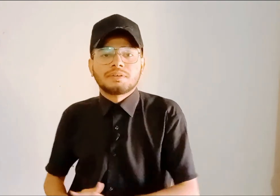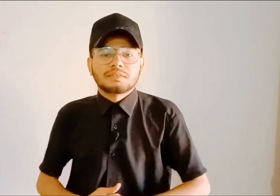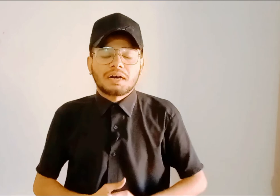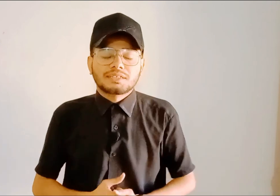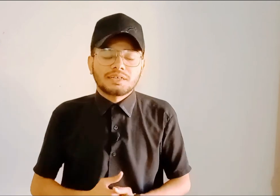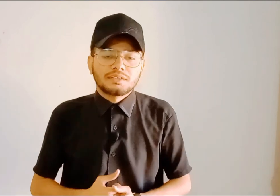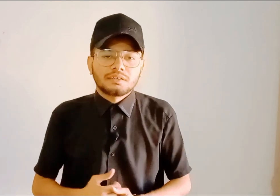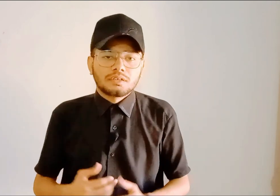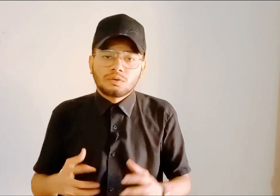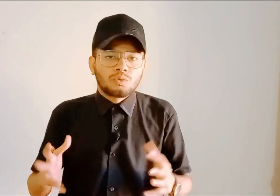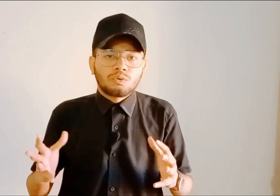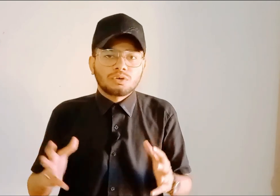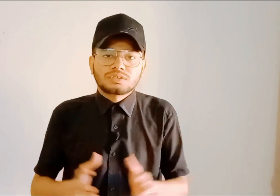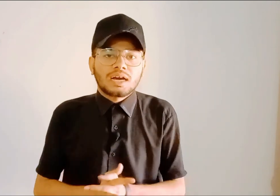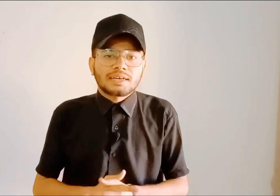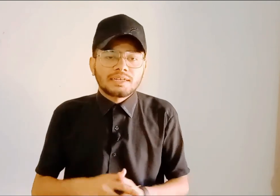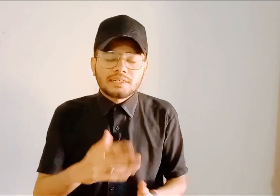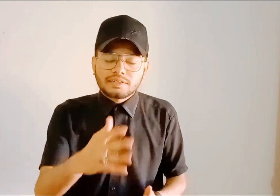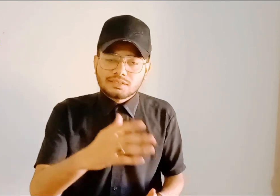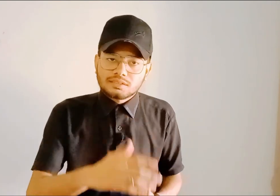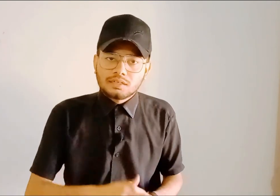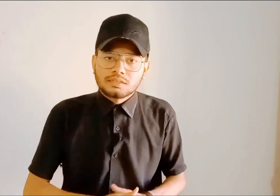सिंपल सी बात है वह से आगे नहीं निकल सकता